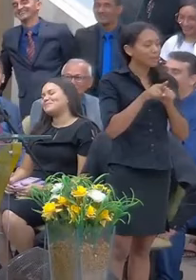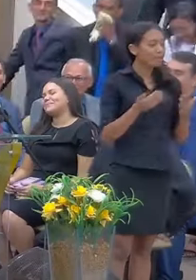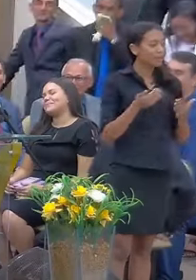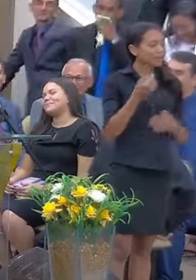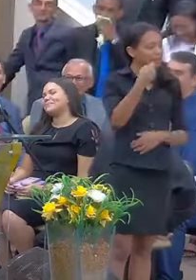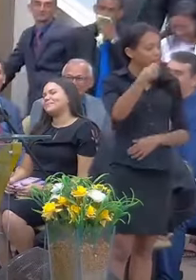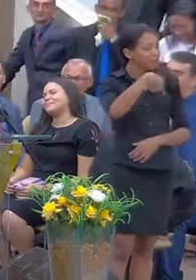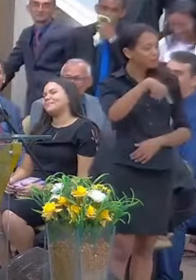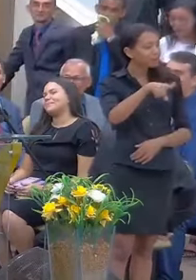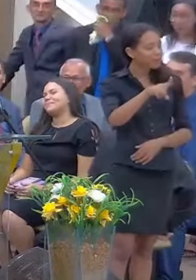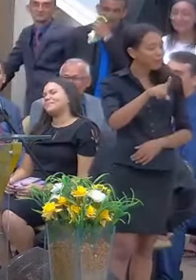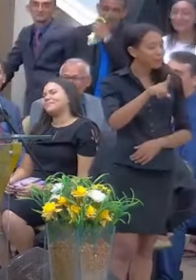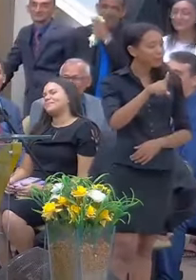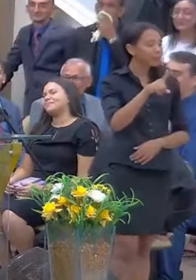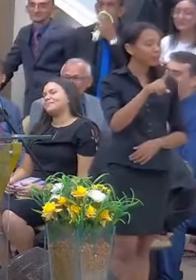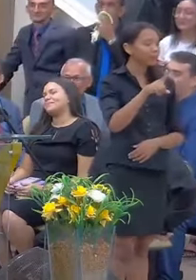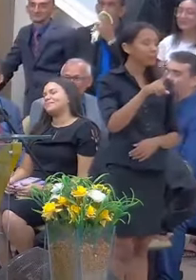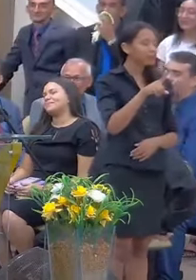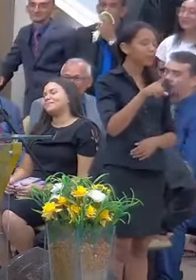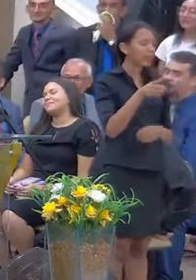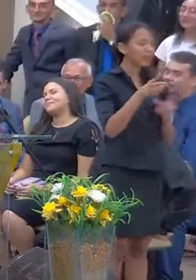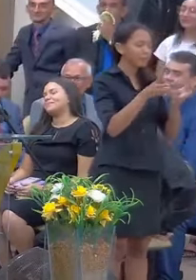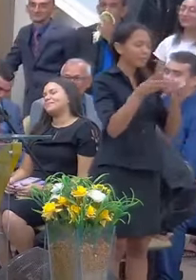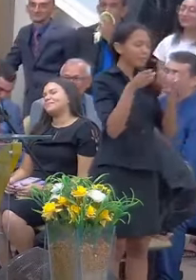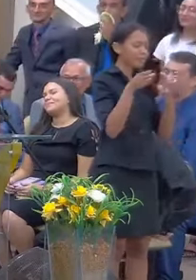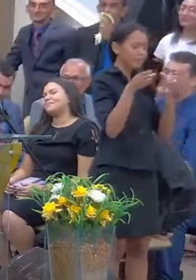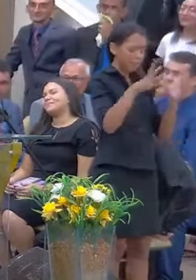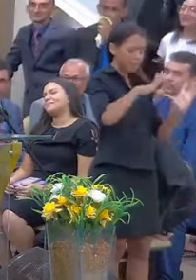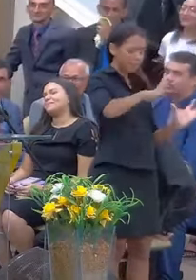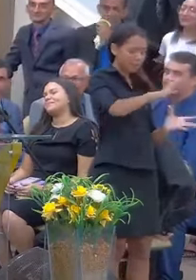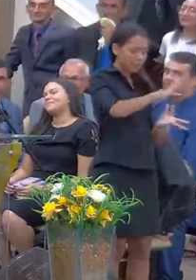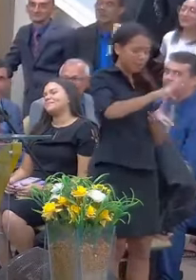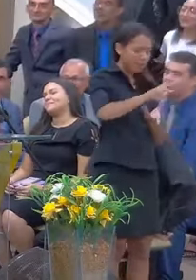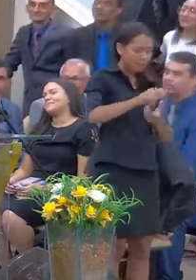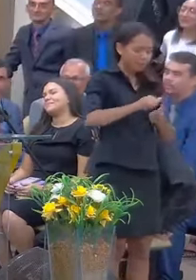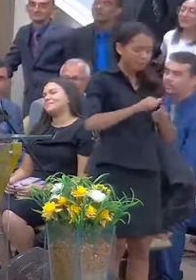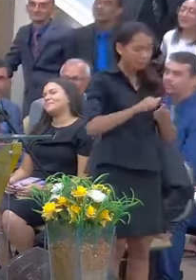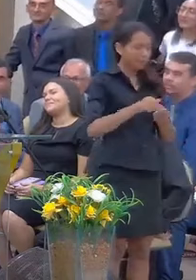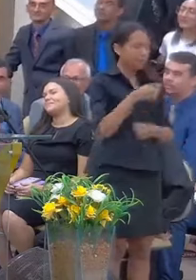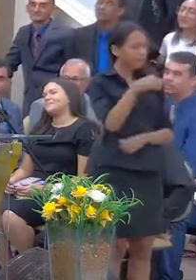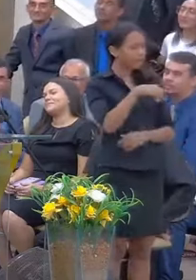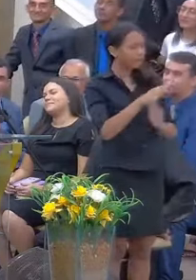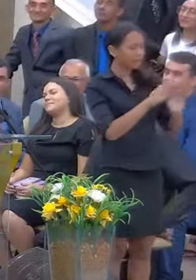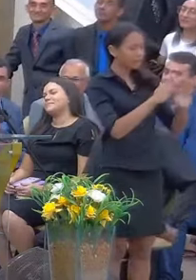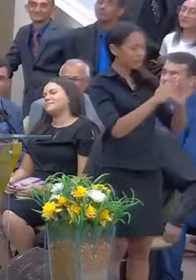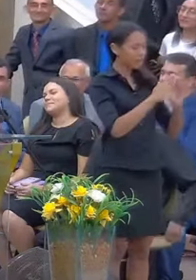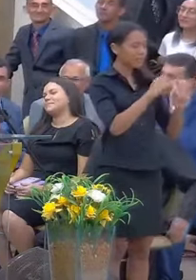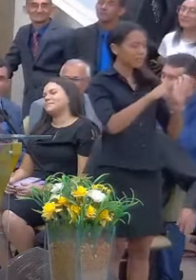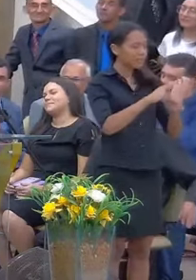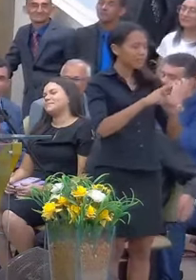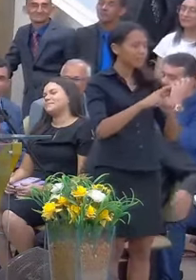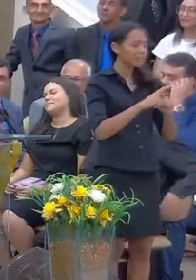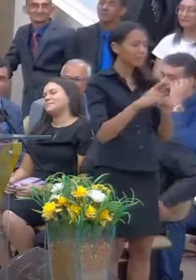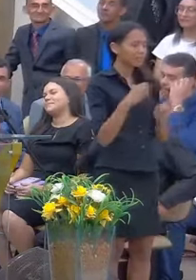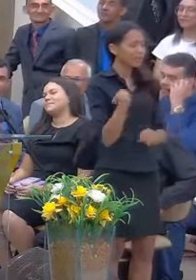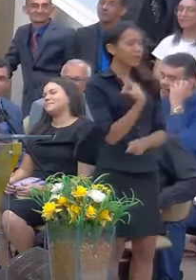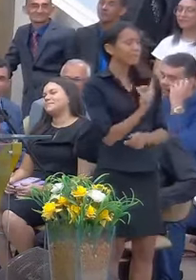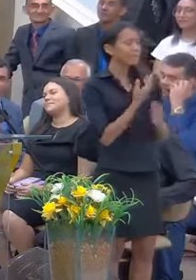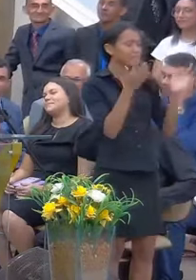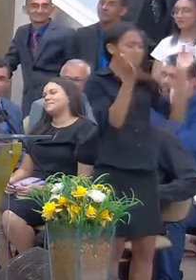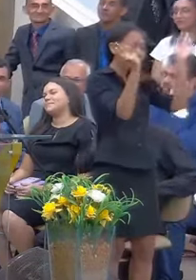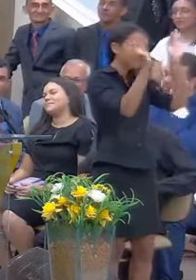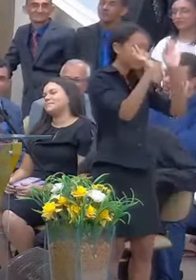eles saíram, olha para cá, irmão. Como é que o mundo vai ver que nós somos igreja de Deus? Como é que o mundo vai ver que nós somos